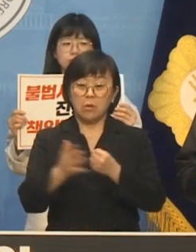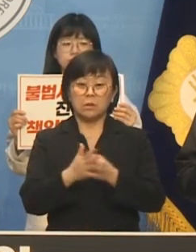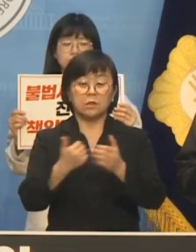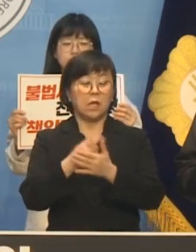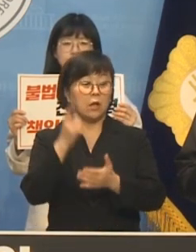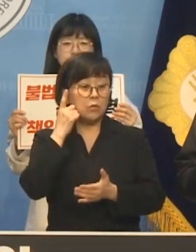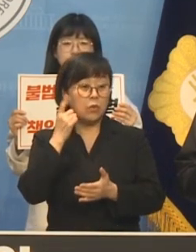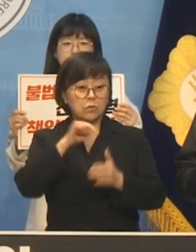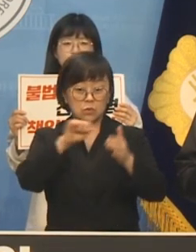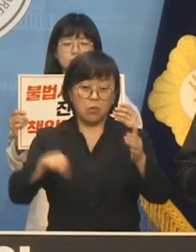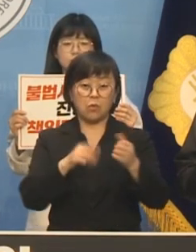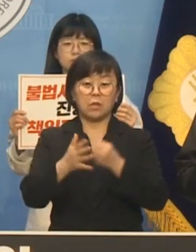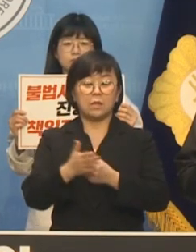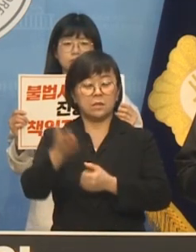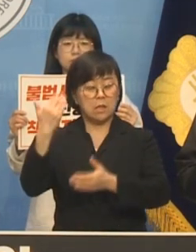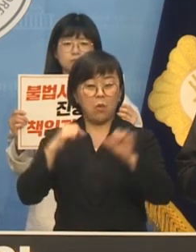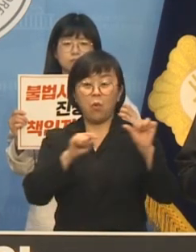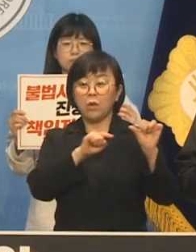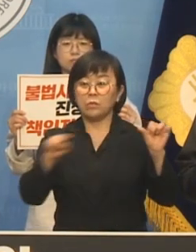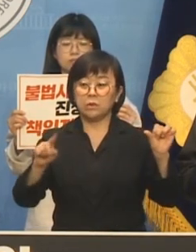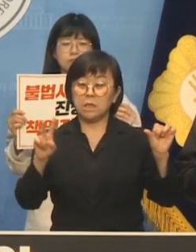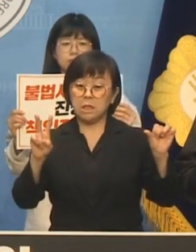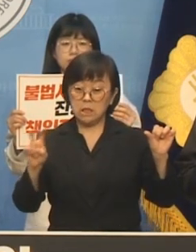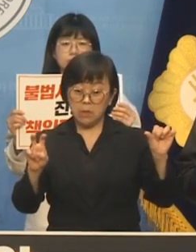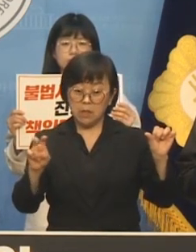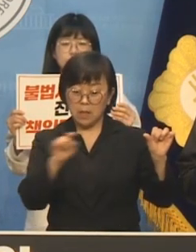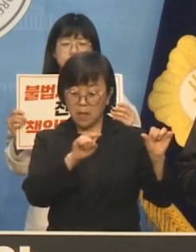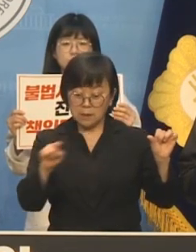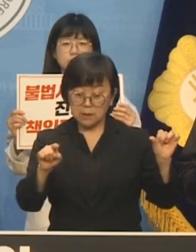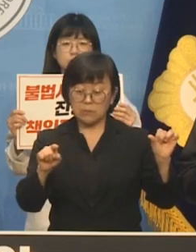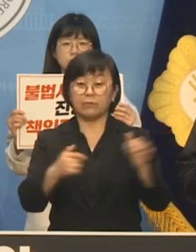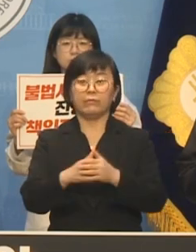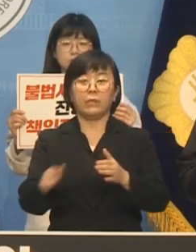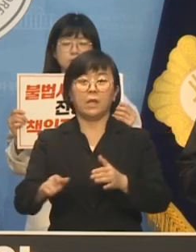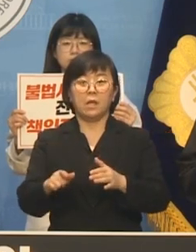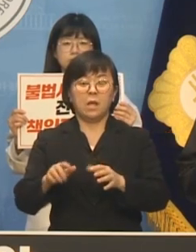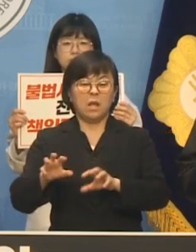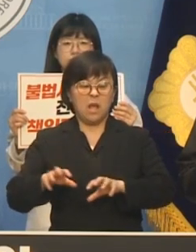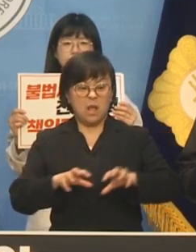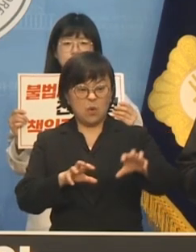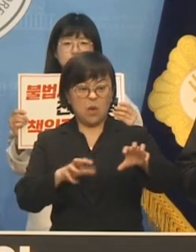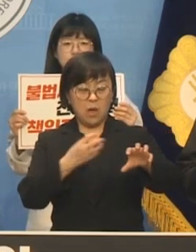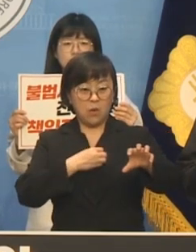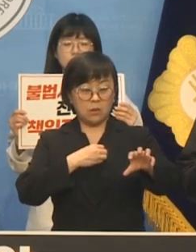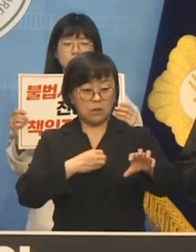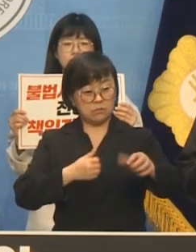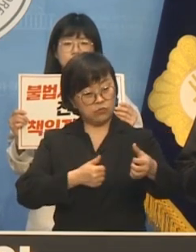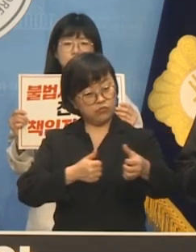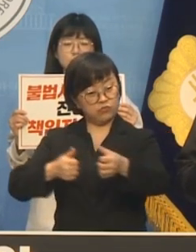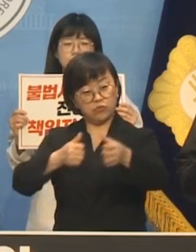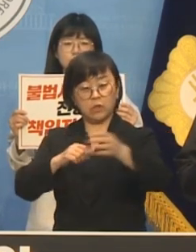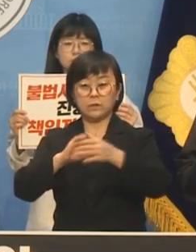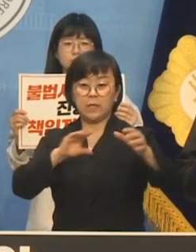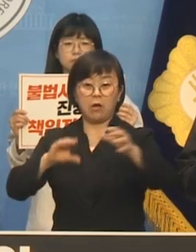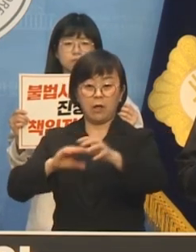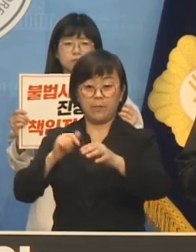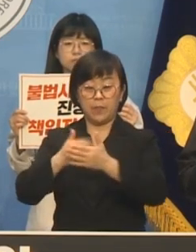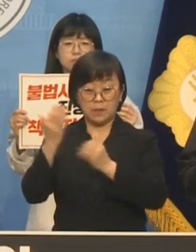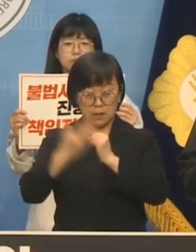휴대전화 속에는 지난 5일부터 22일 오전까지 대진년 소속 회원들을 미행하면서 촬영한